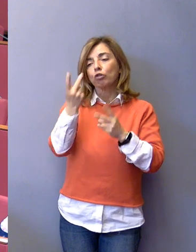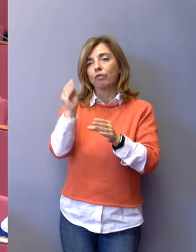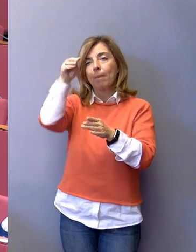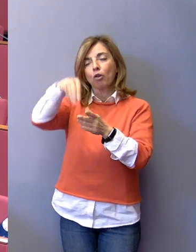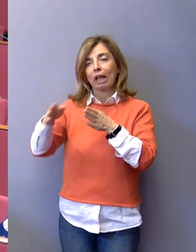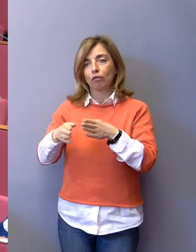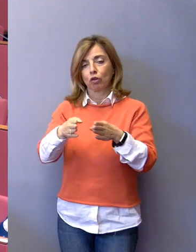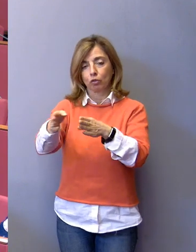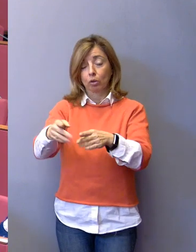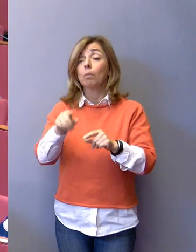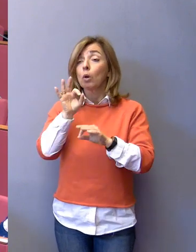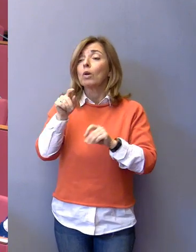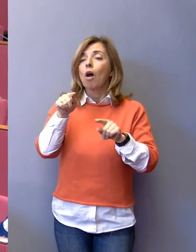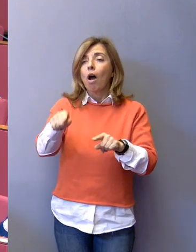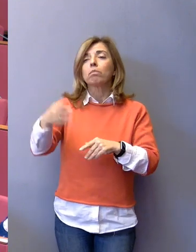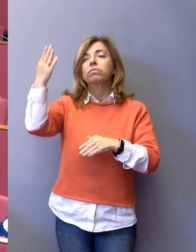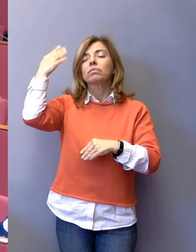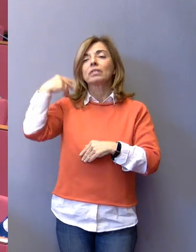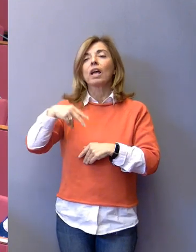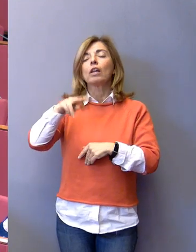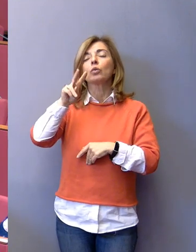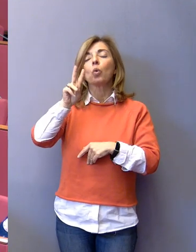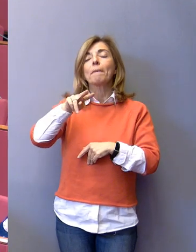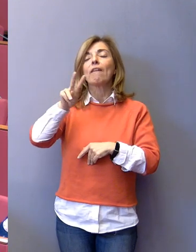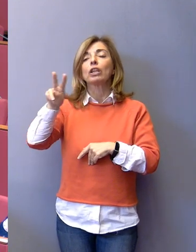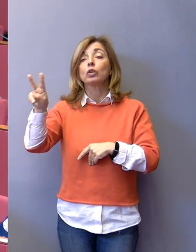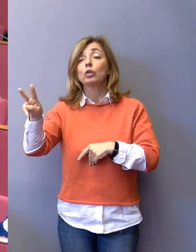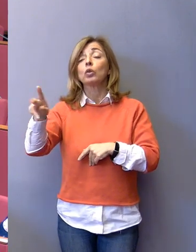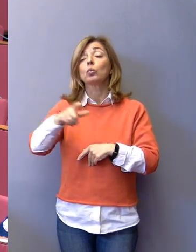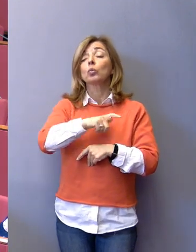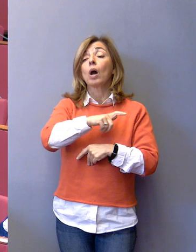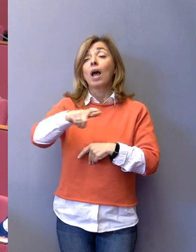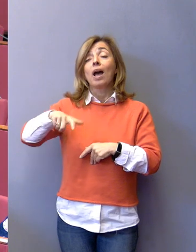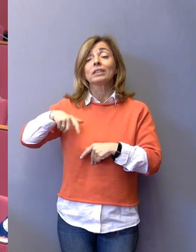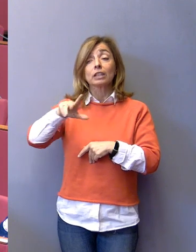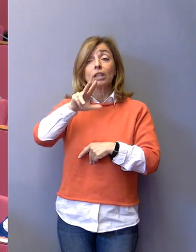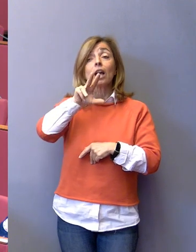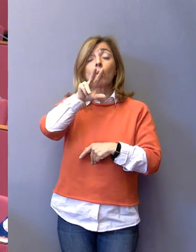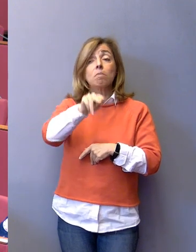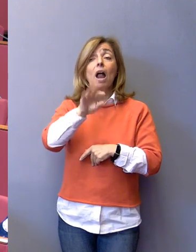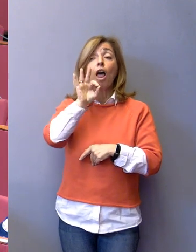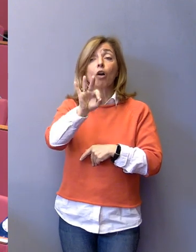sindaco Marco Bucci 26 aprile 2022 a Nervi durante la presentazione dell'euroflora